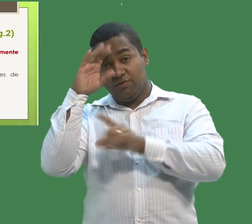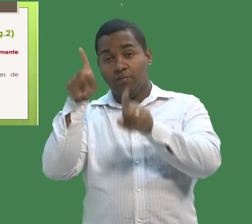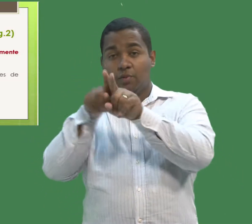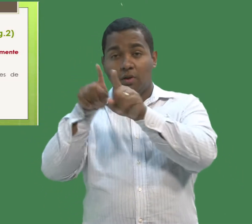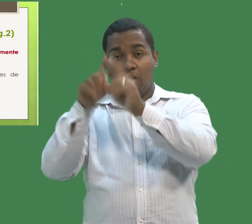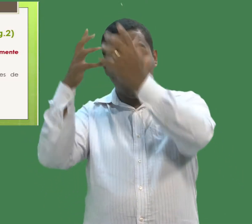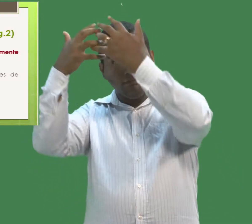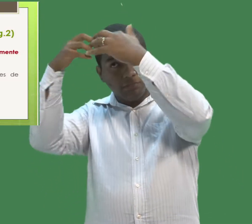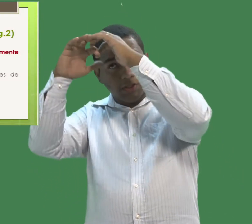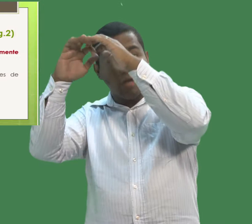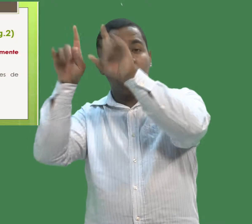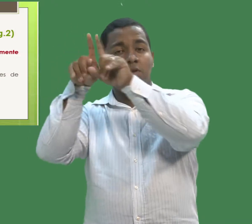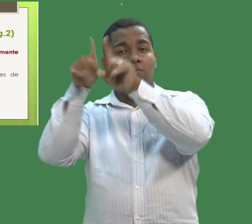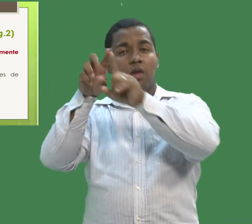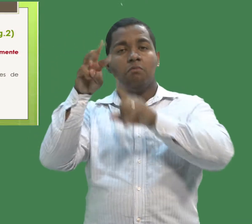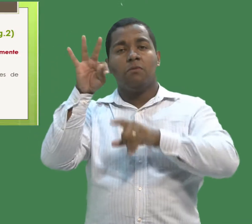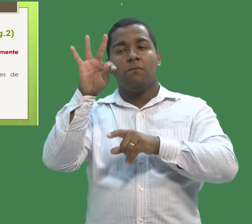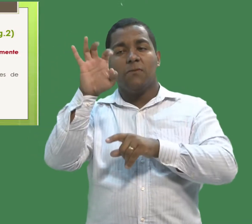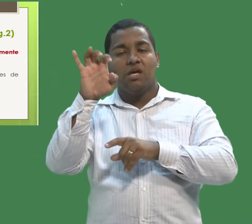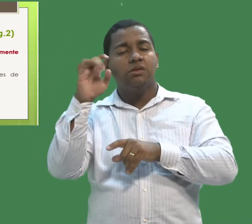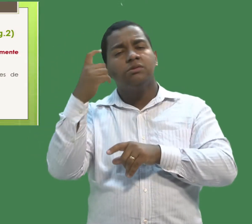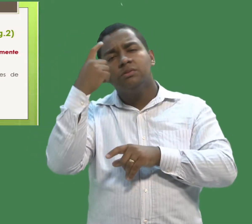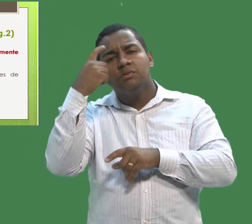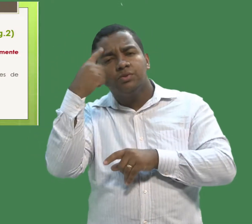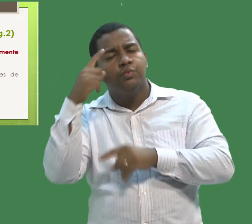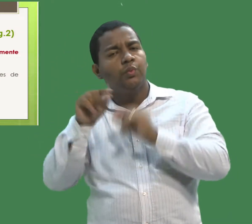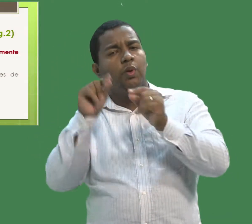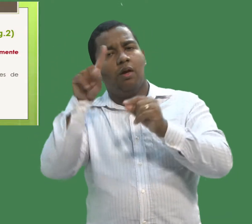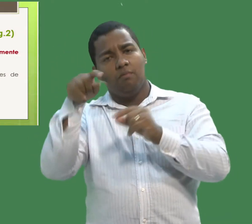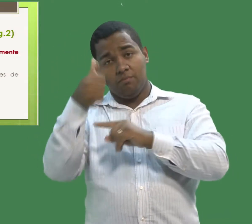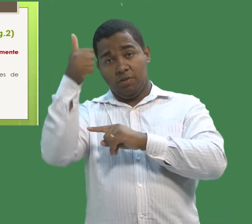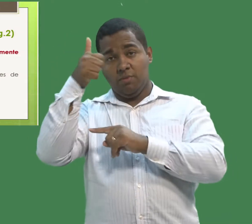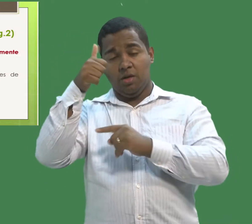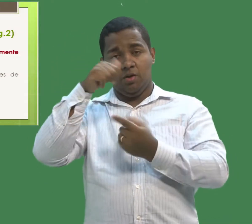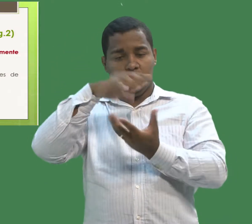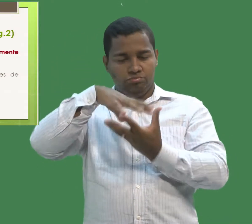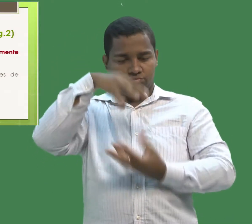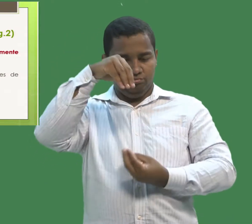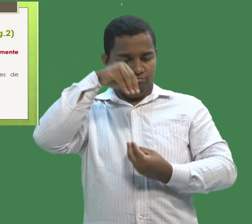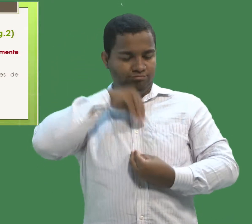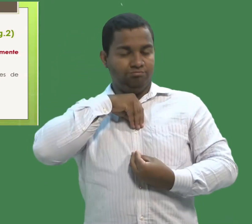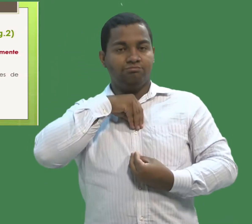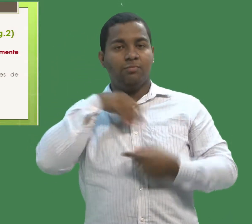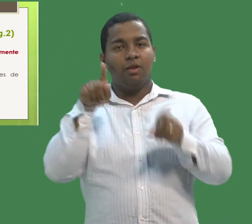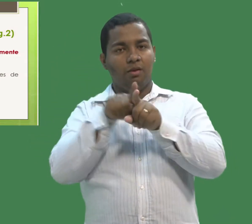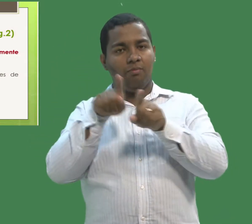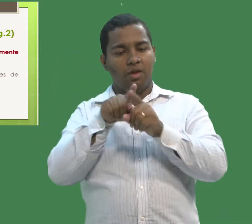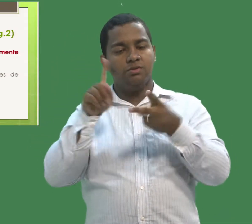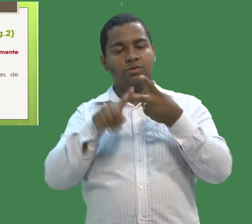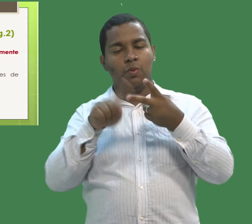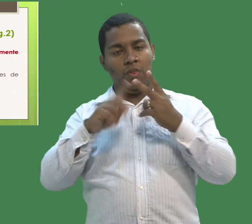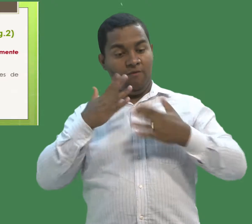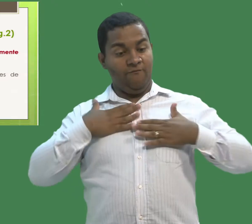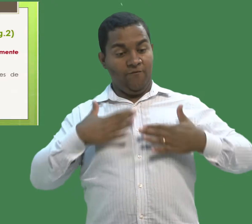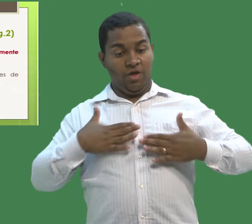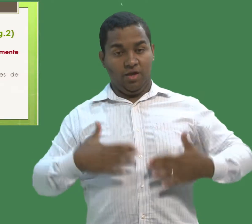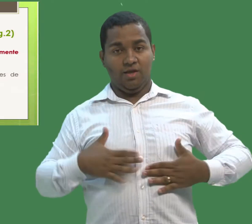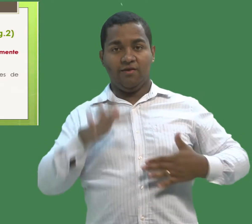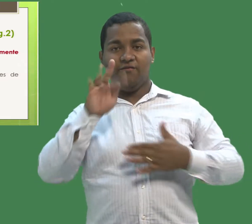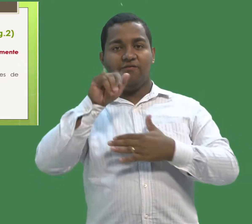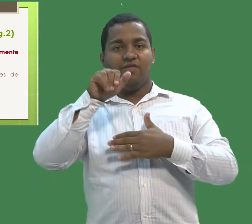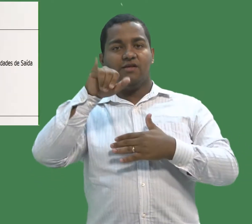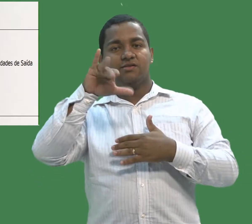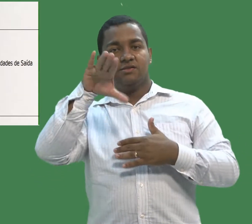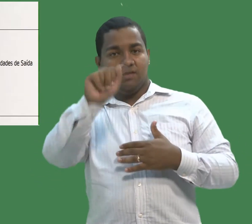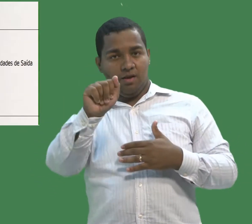processos cognitivos. A mente e o cérebro são duas realidades de diferentes substâncias. A primeira é espiritual e a segunda é